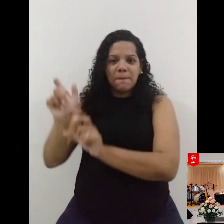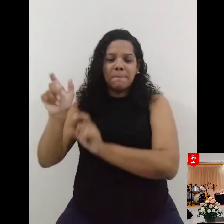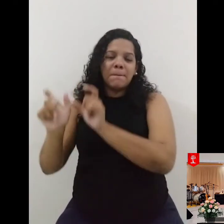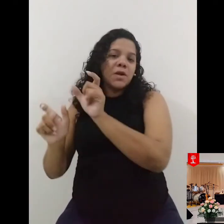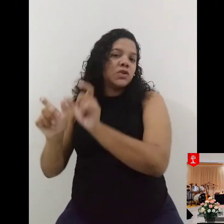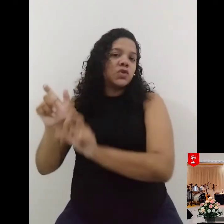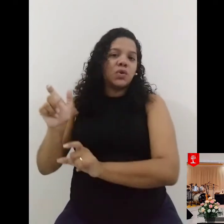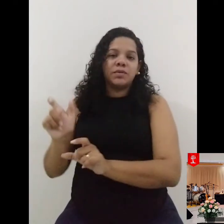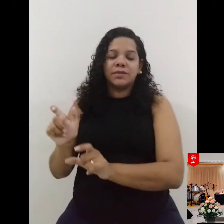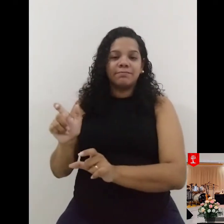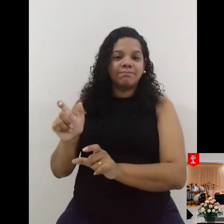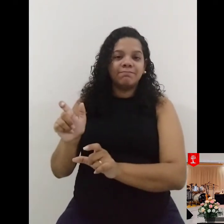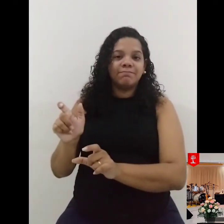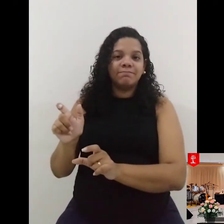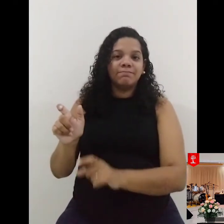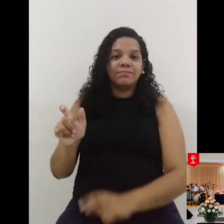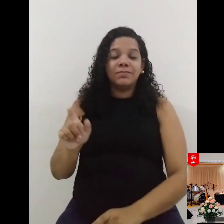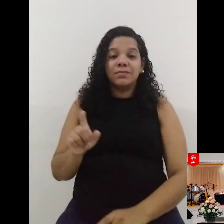quanto ganho.